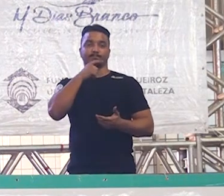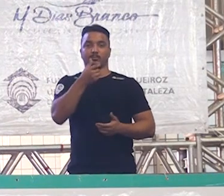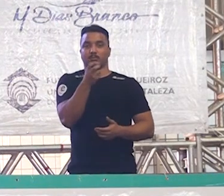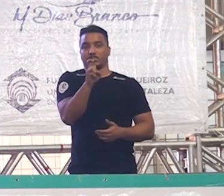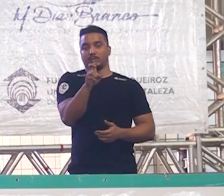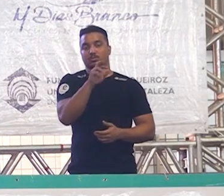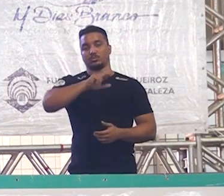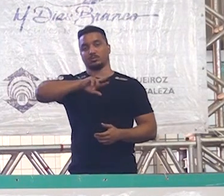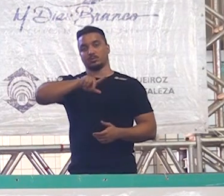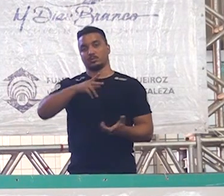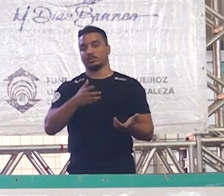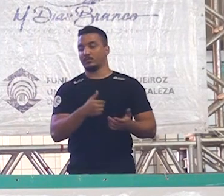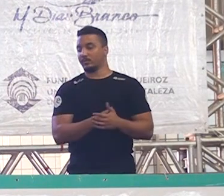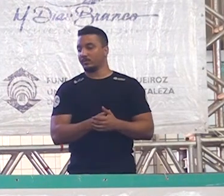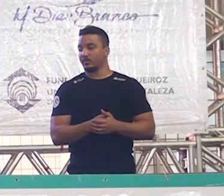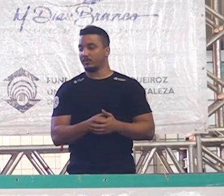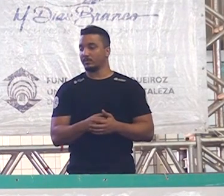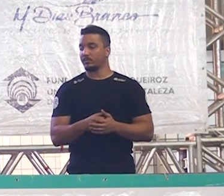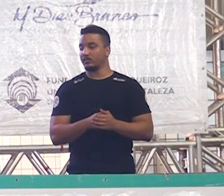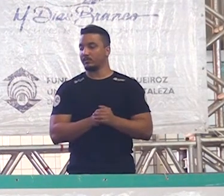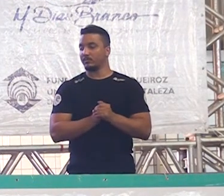não.